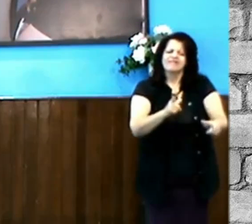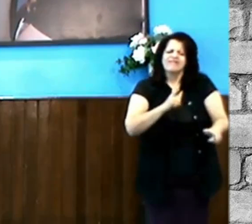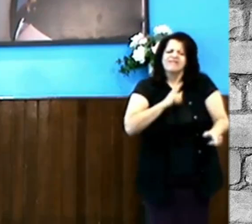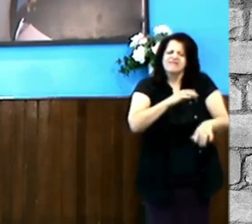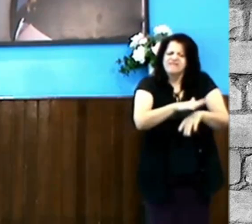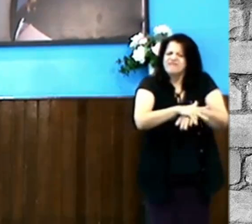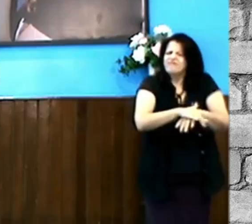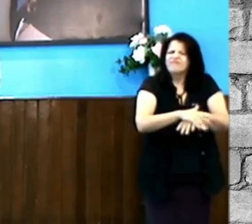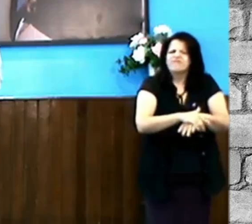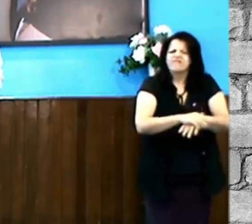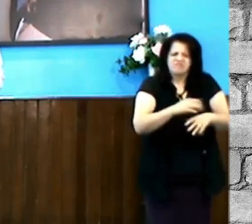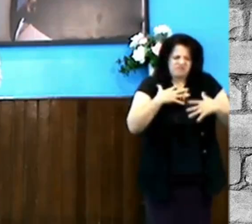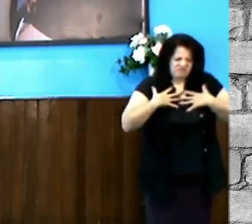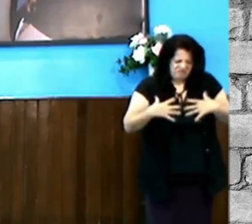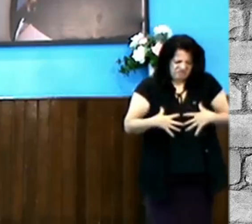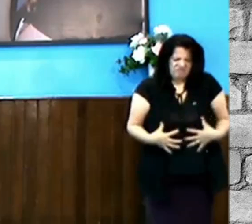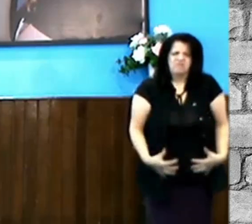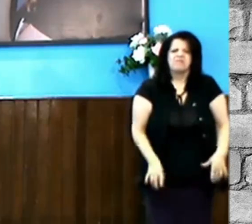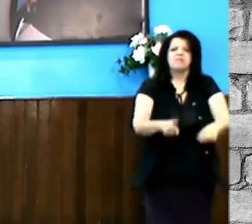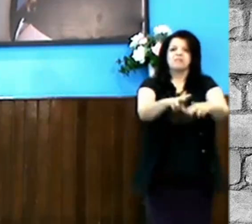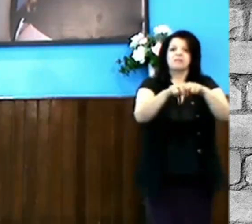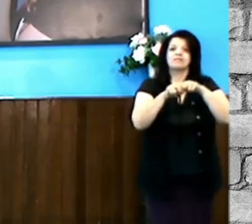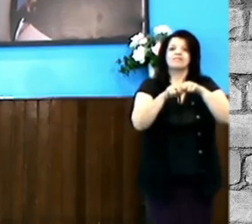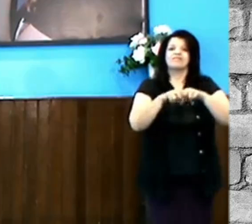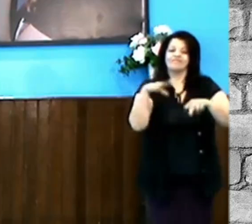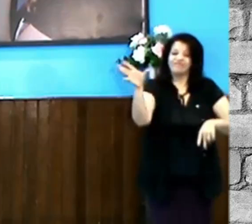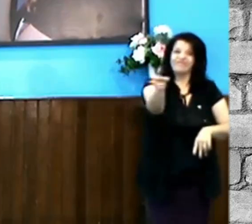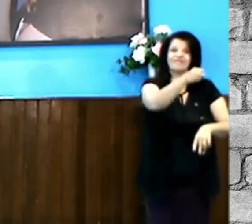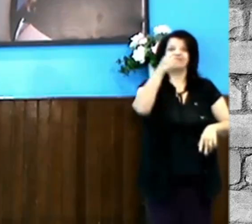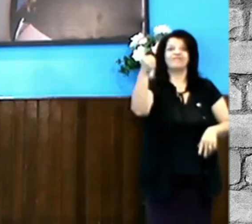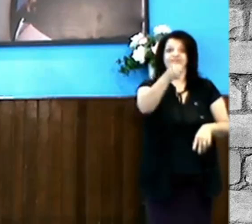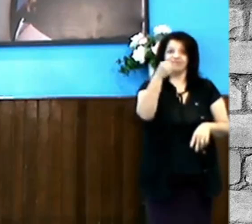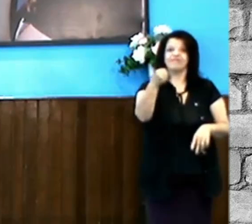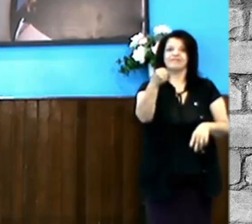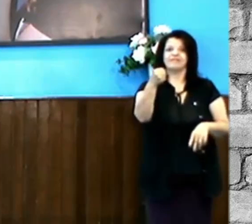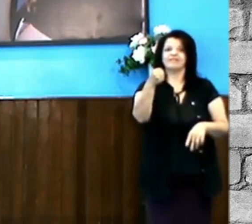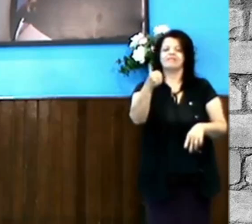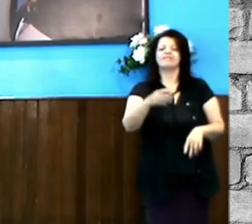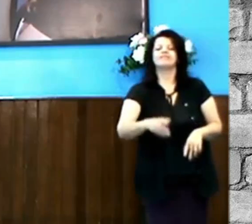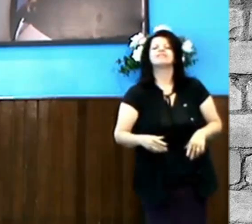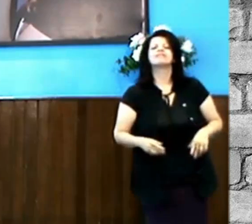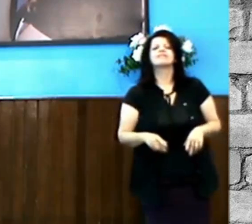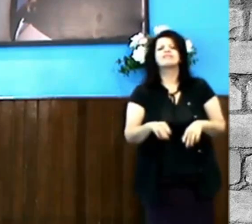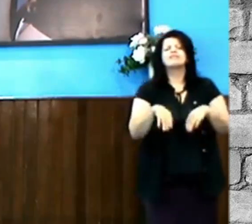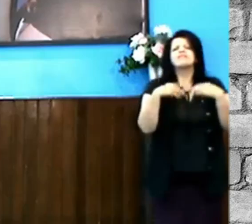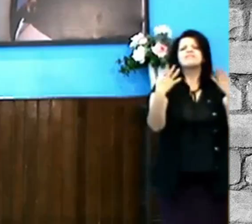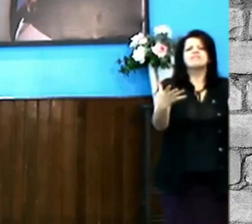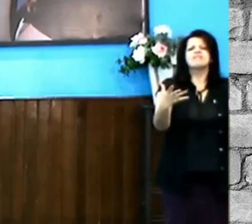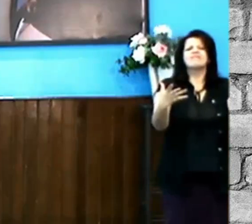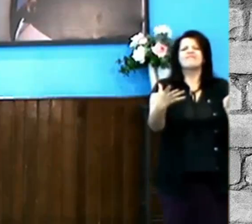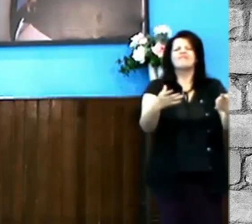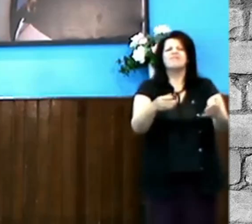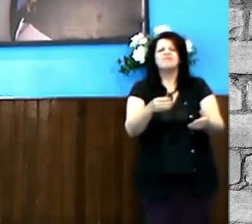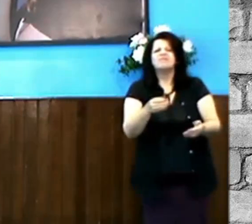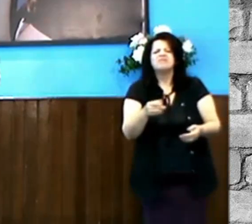sequelas permanentes no seu corpo por conta do efeito dessa substância. Veja bem, quando nós somos